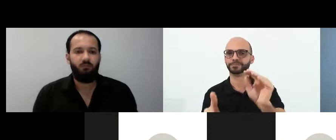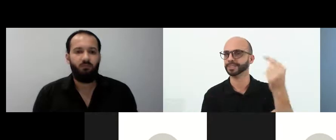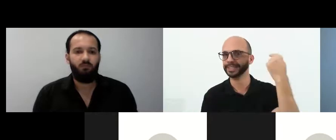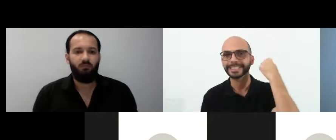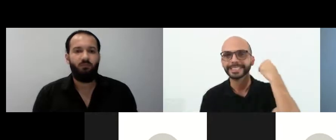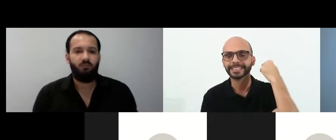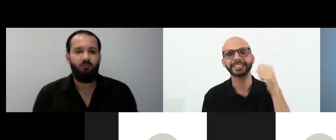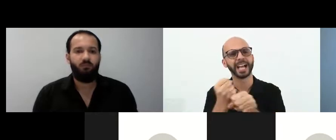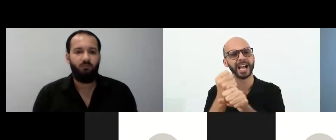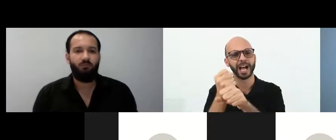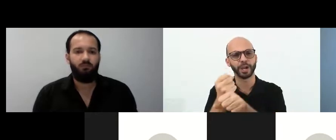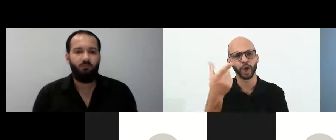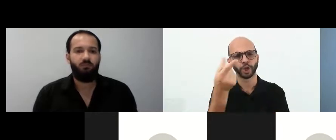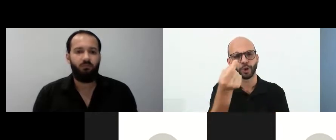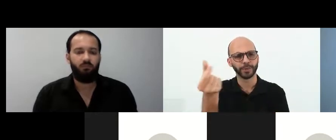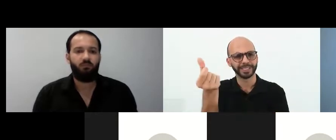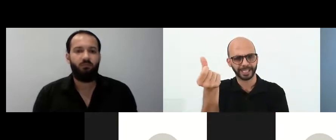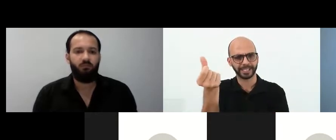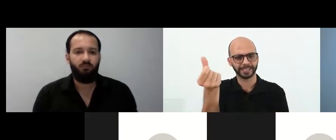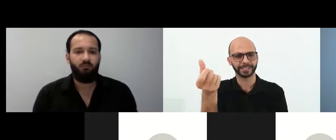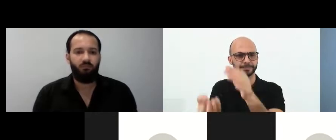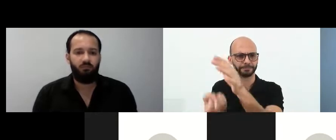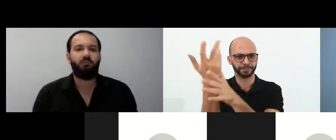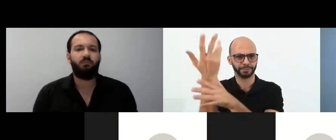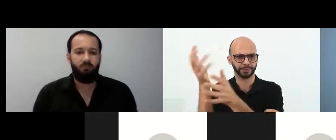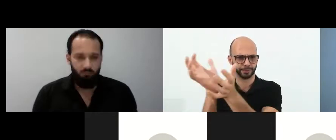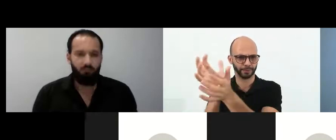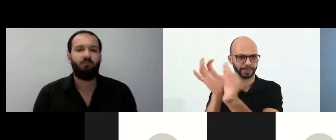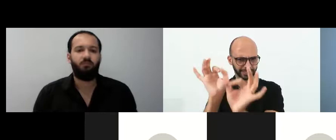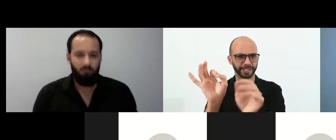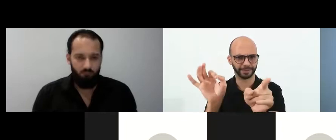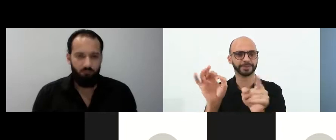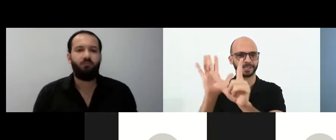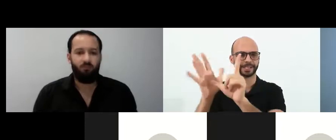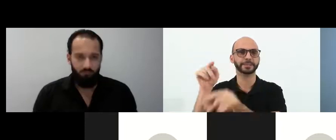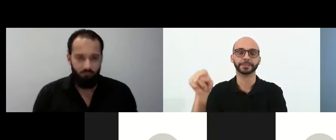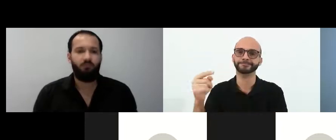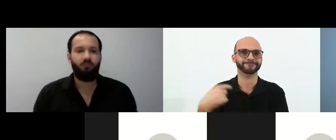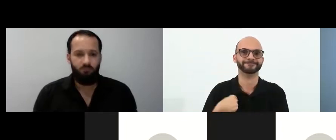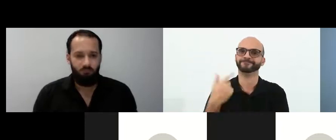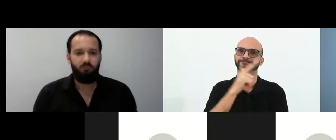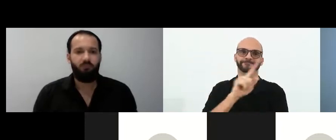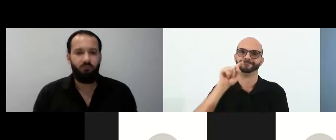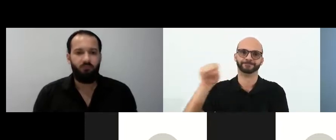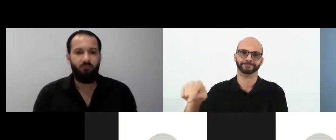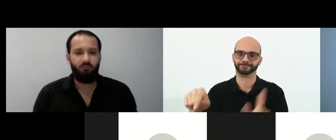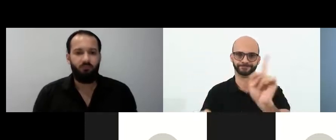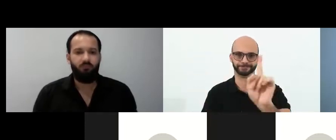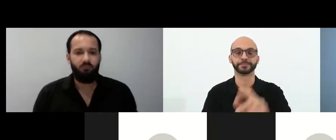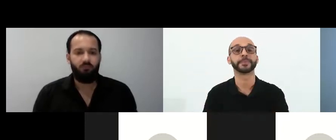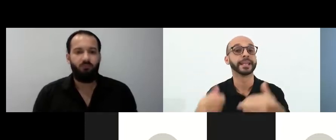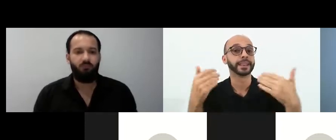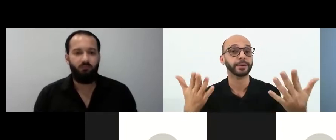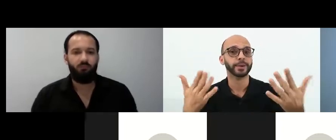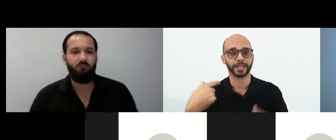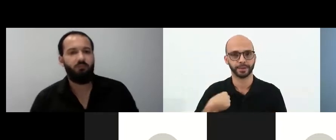lá no período que eu estivesse estudando, em 2006, no caso, quando surgiu o curso de Letras Libras. Então, eu